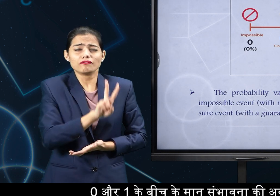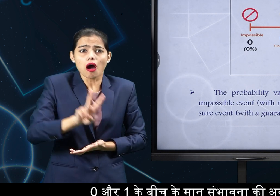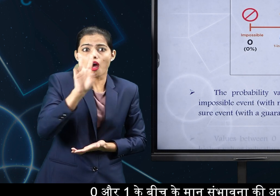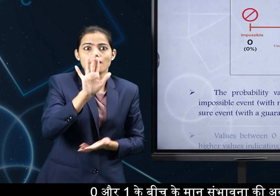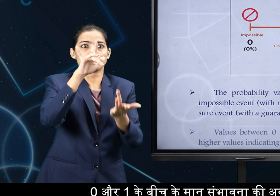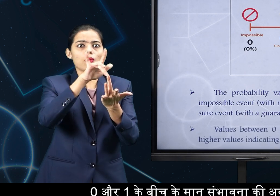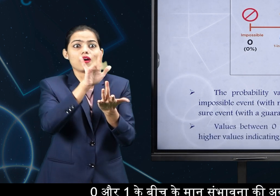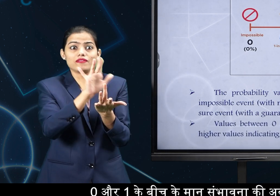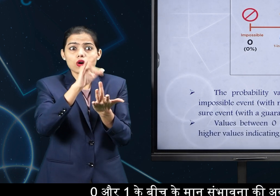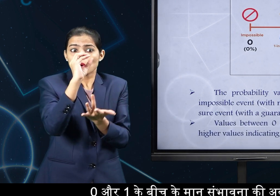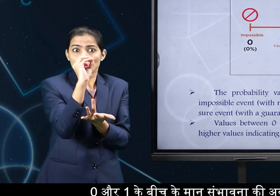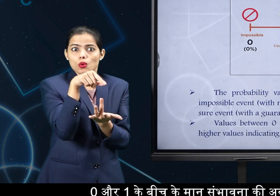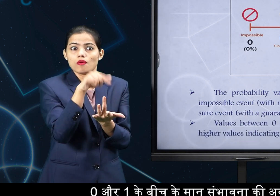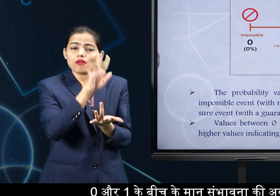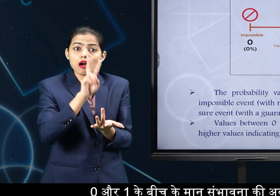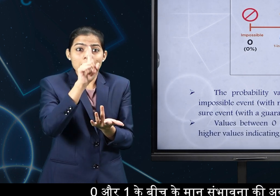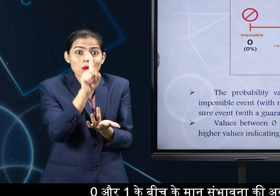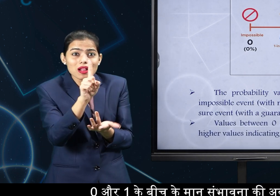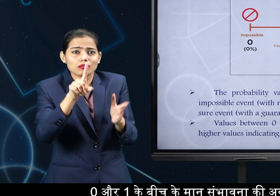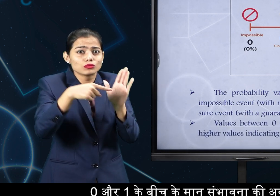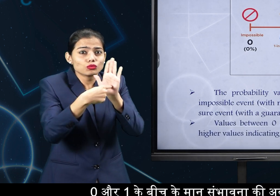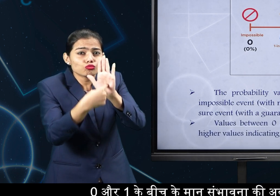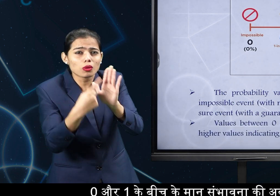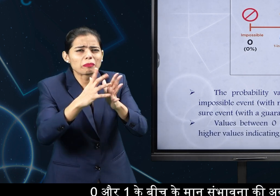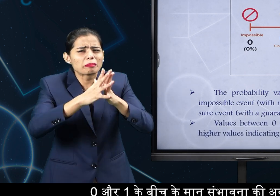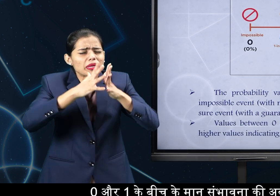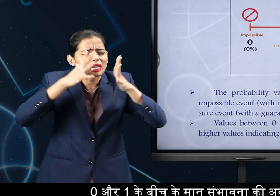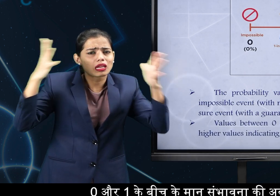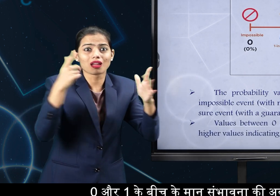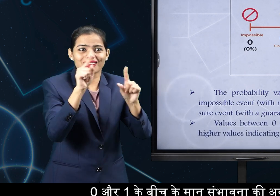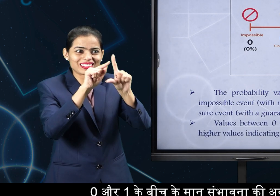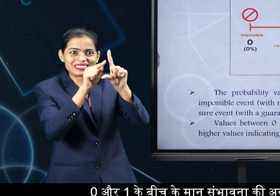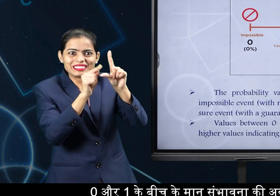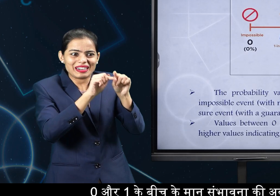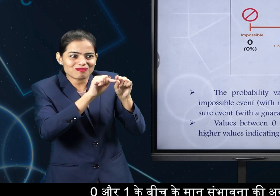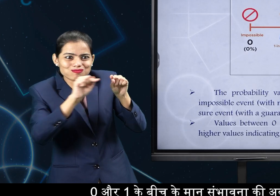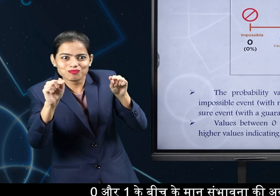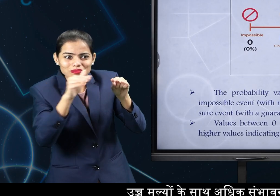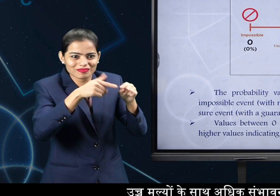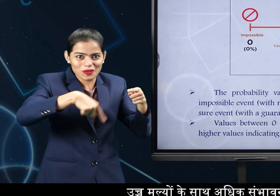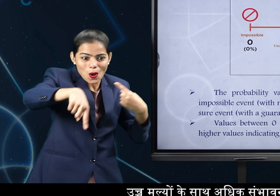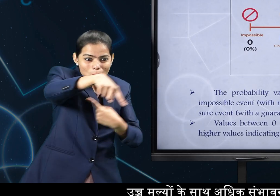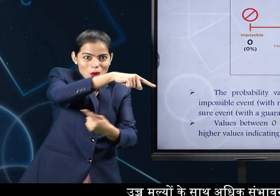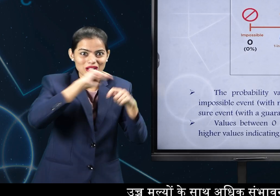और 1 के बीच के मान संभावना की अलग अलग डिग्री इंगित करते हैं। उच्च मूल्य के साथ